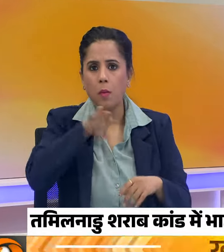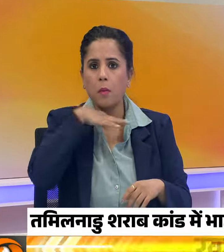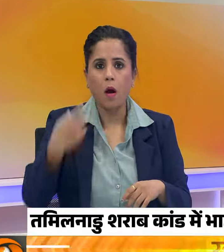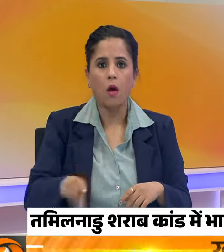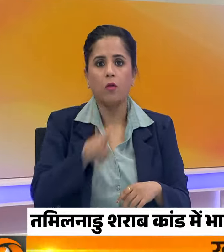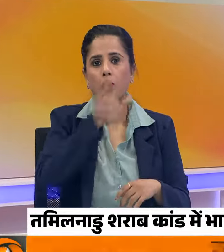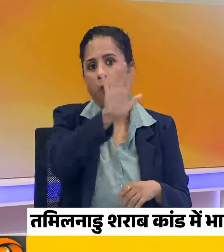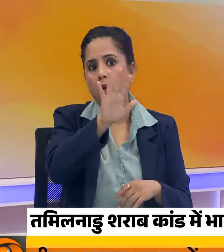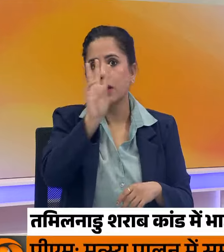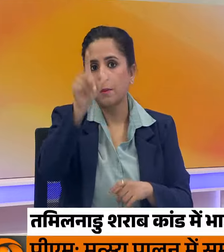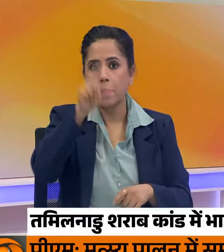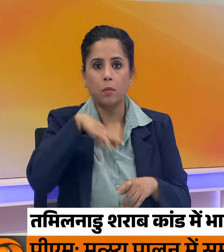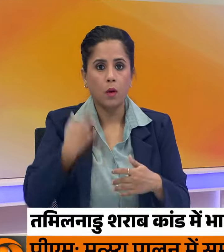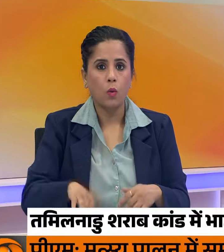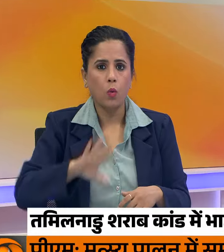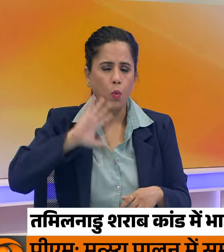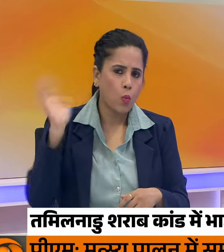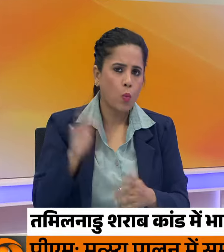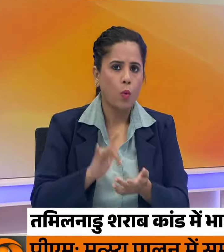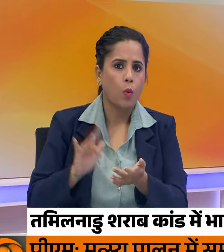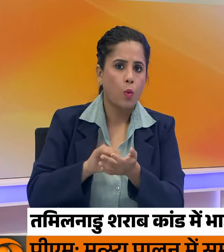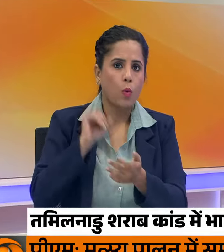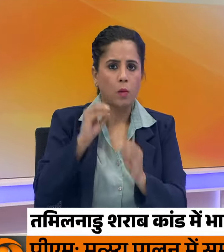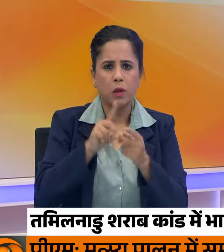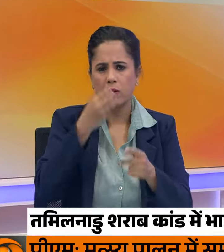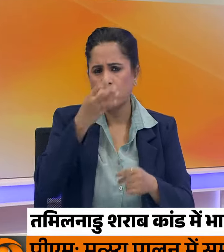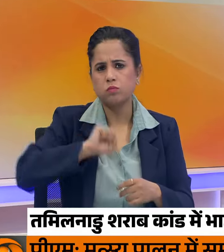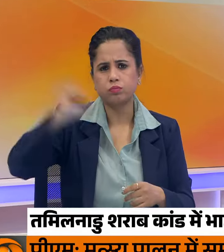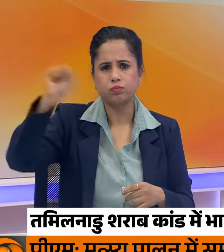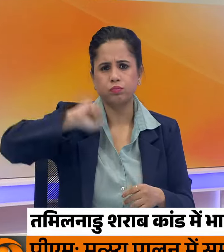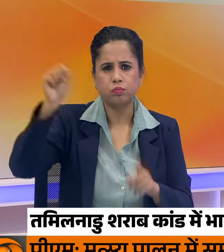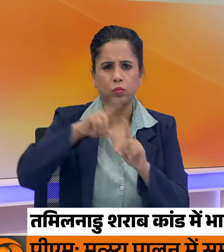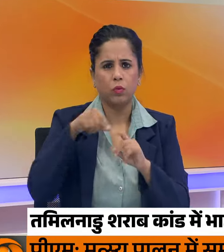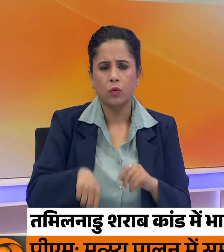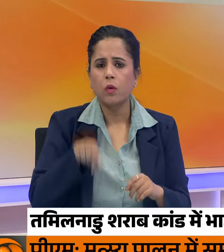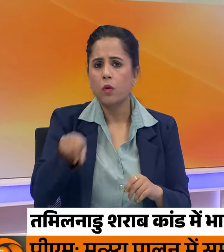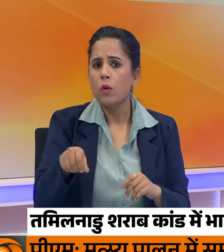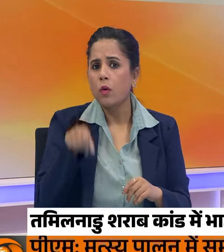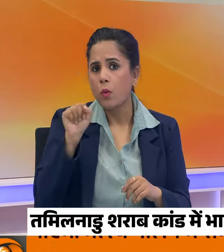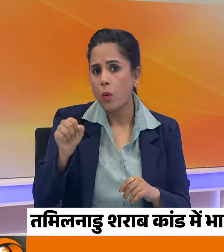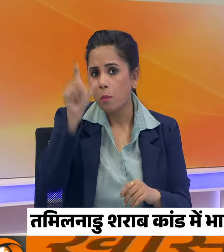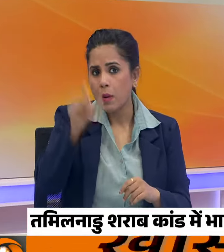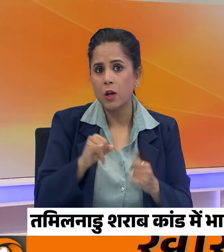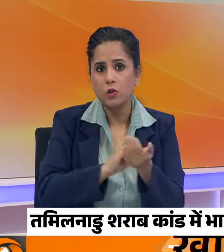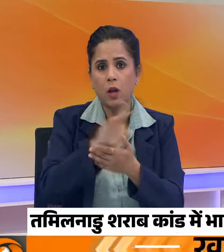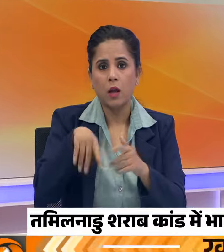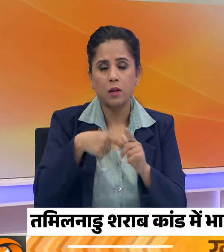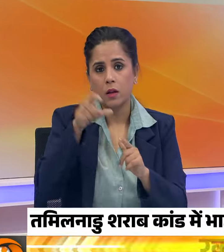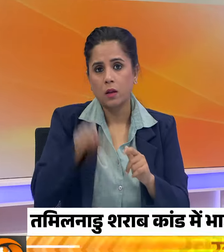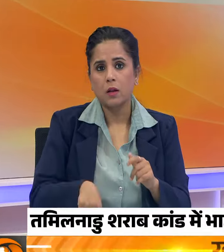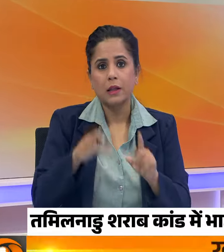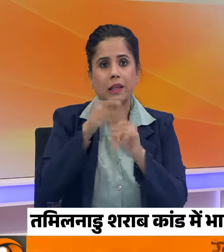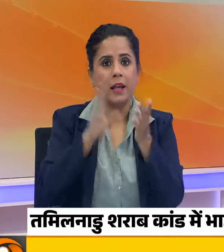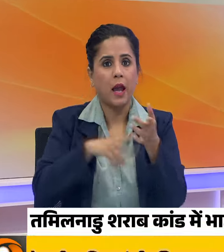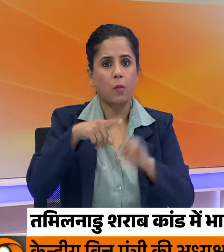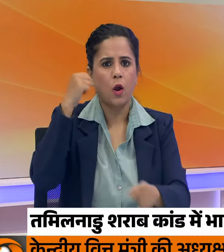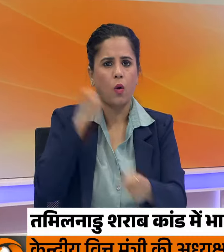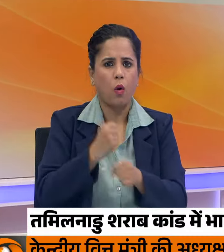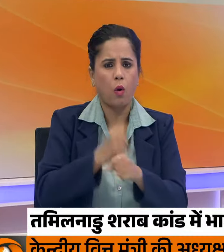53 पूरे प्रदेश में भाजपा का विरोध प्रदर्शन पार्टी के प्रवक्ता शहजाद पनावाला ने डीएम के सरकार